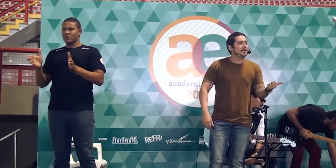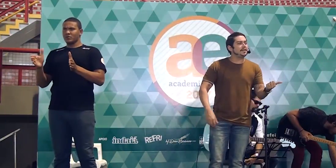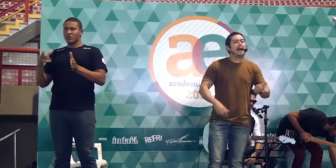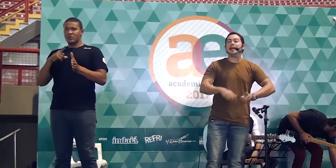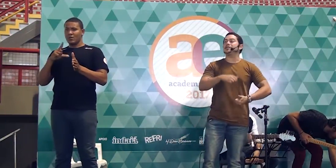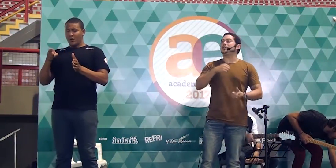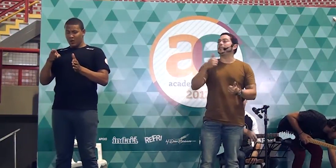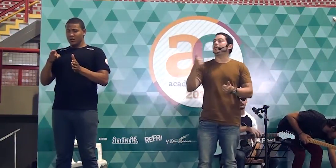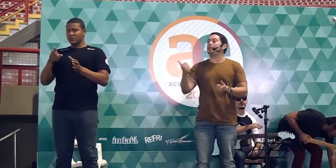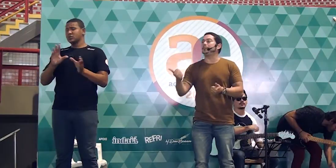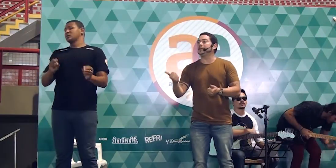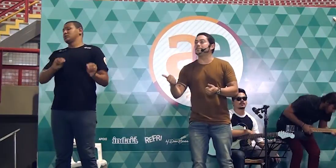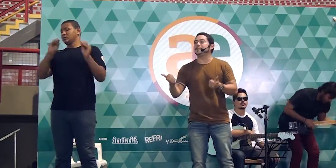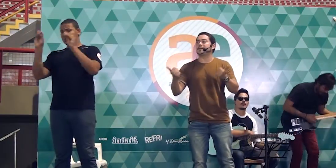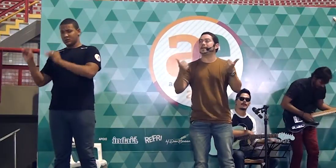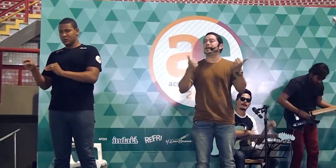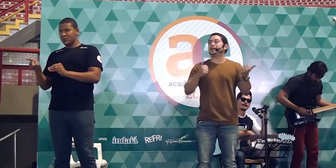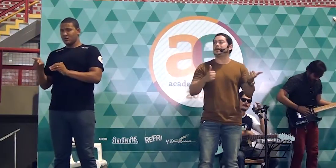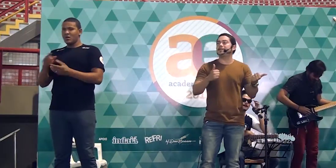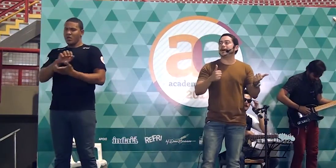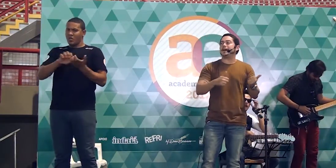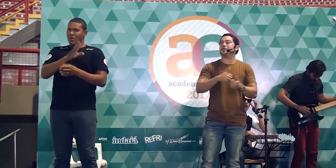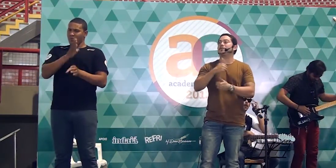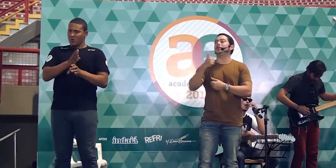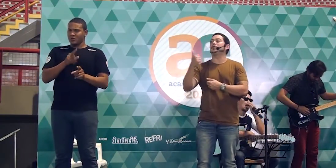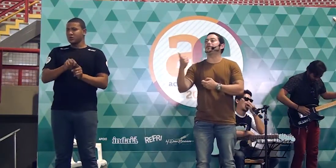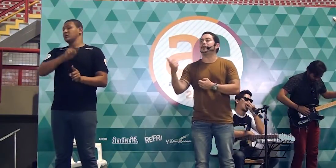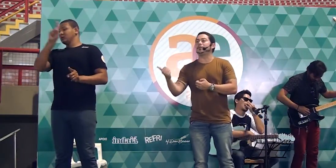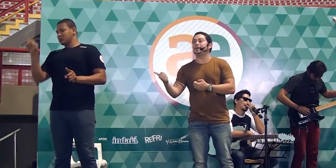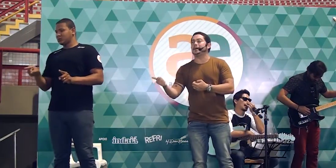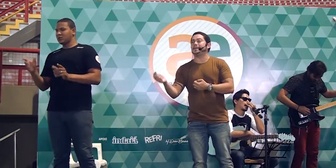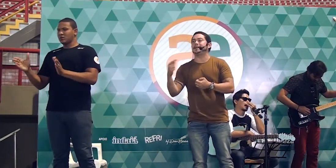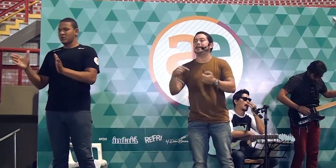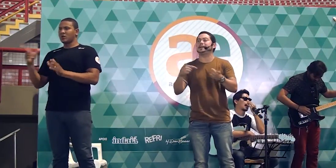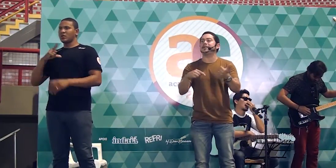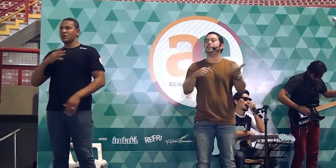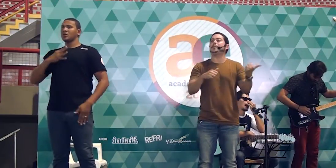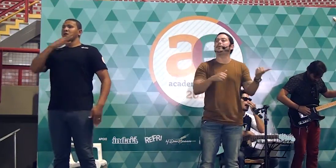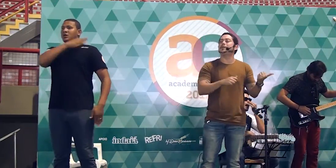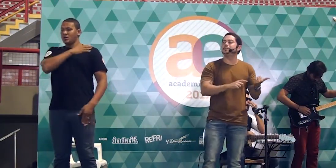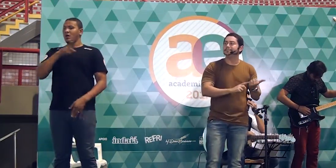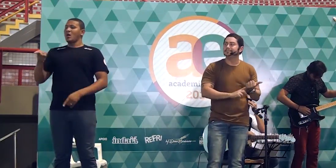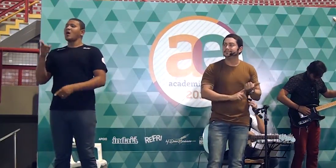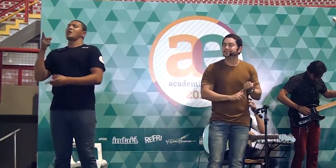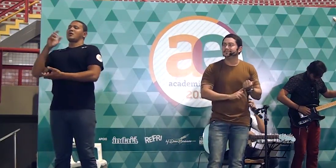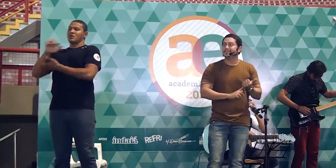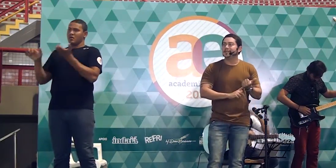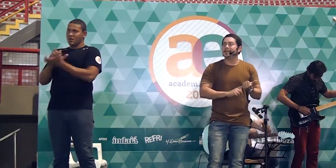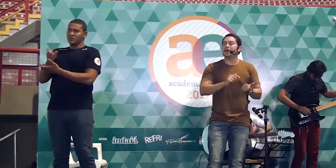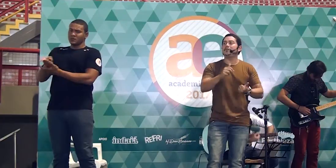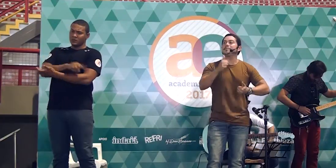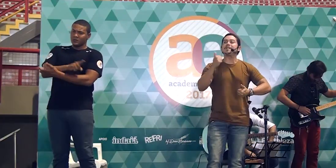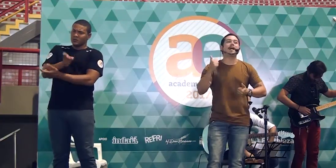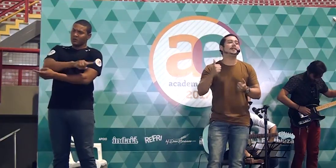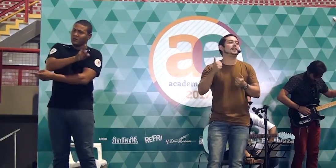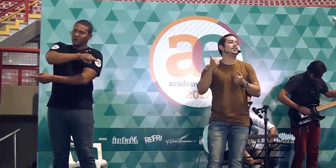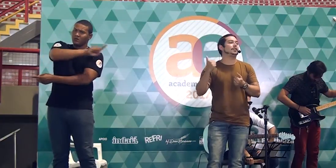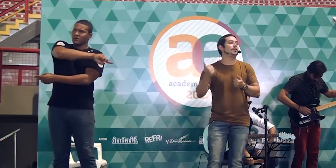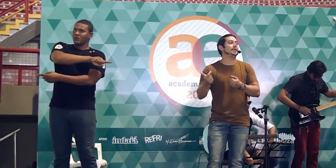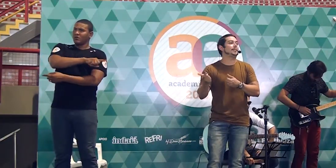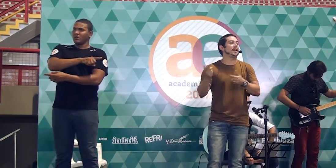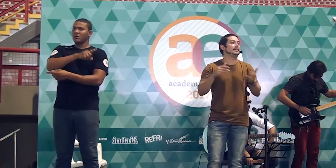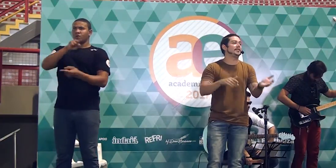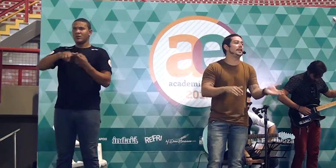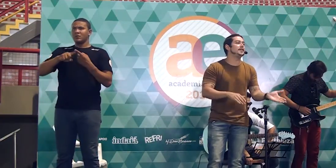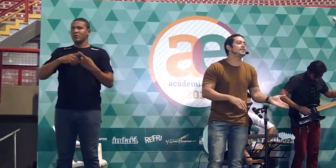em crise. Aí a gente foi para o populismo para sair da crise. Aí a gente virou ditadura militar para sair da crise do populismo. E nós vamos sair da